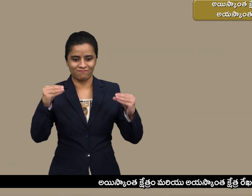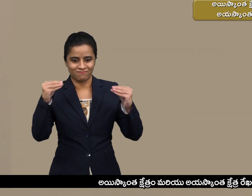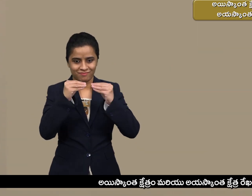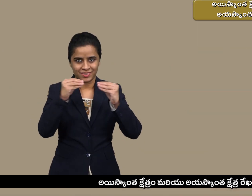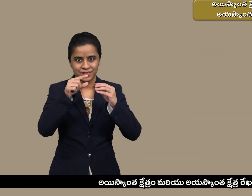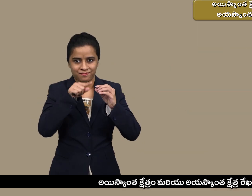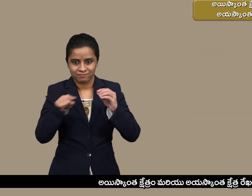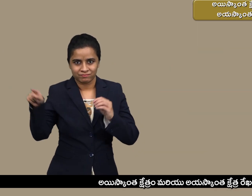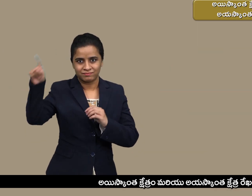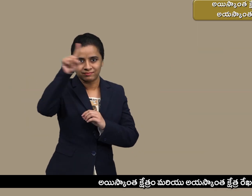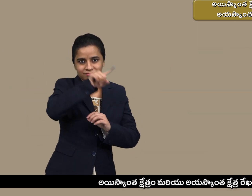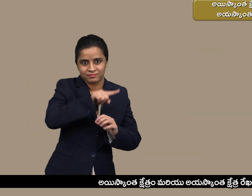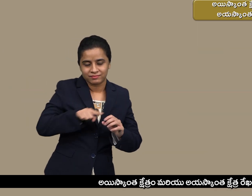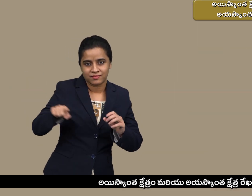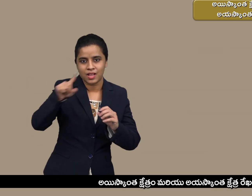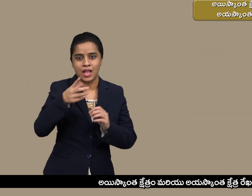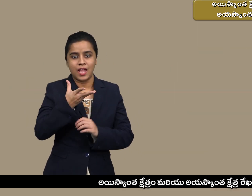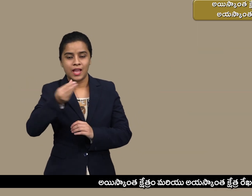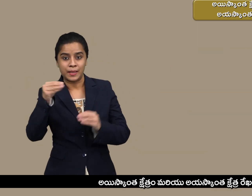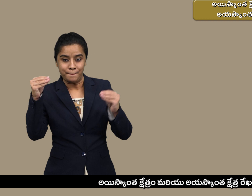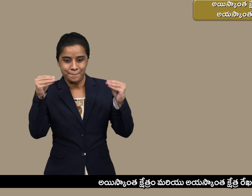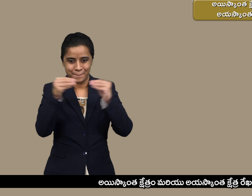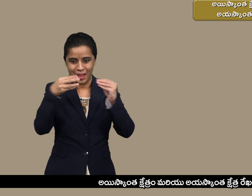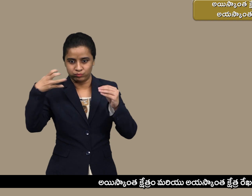అయస్కాంత క్షేత్రం మరియు అయస్కాంత క్షేత్ర రేఖలు.